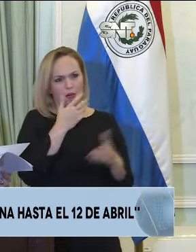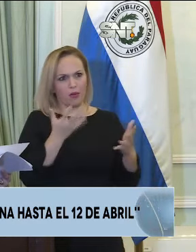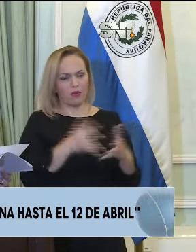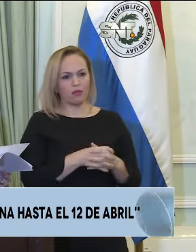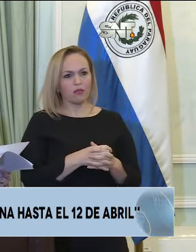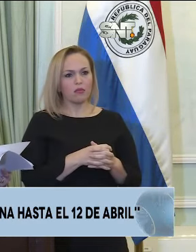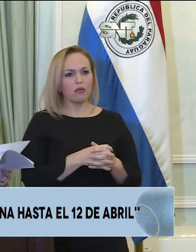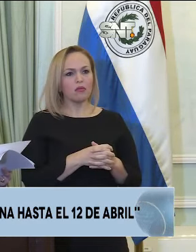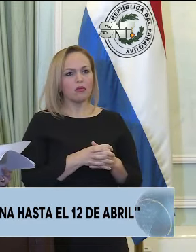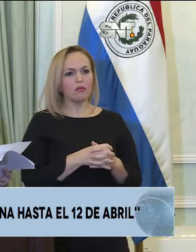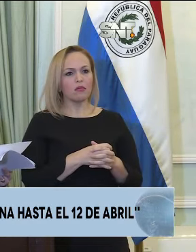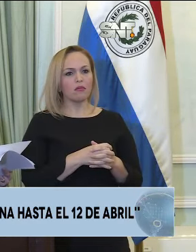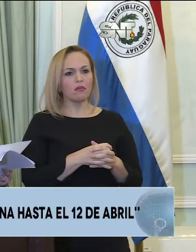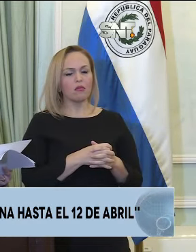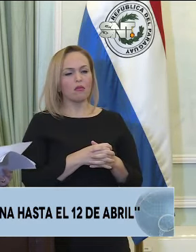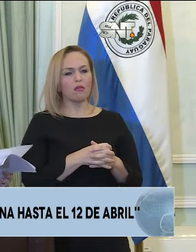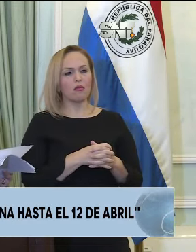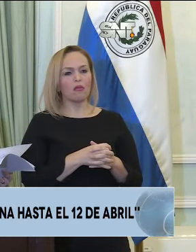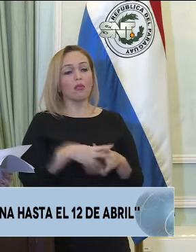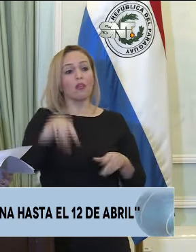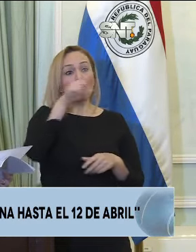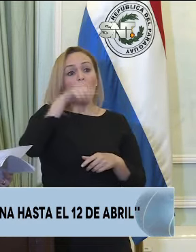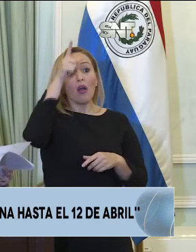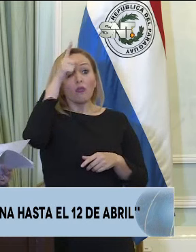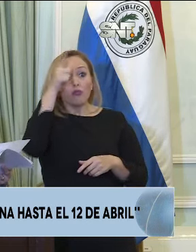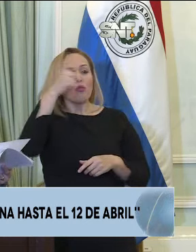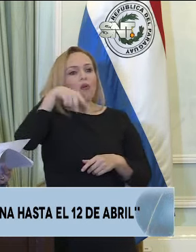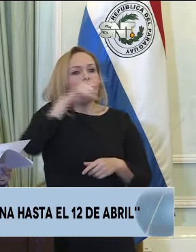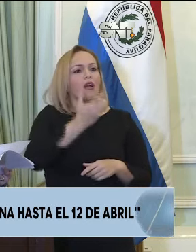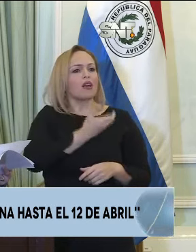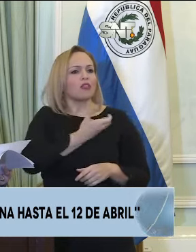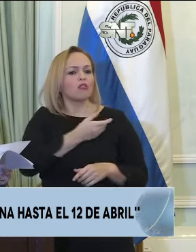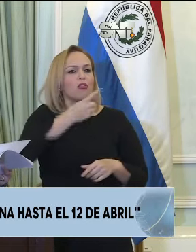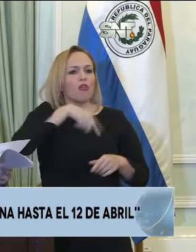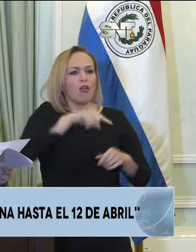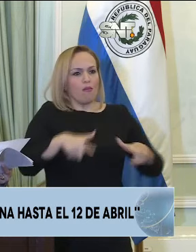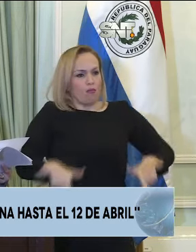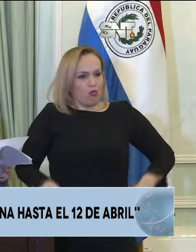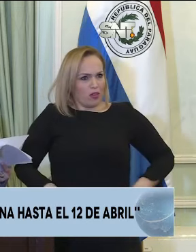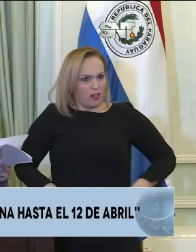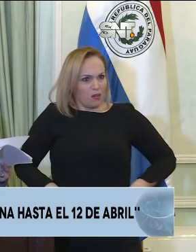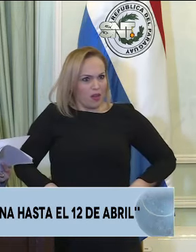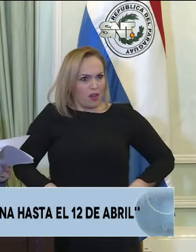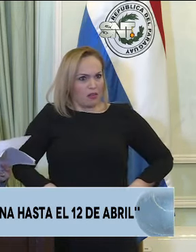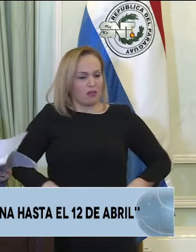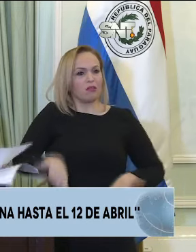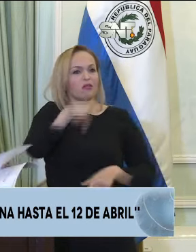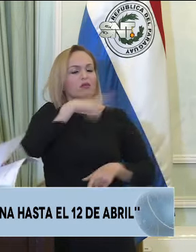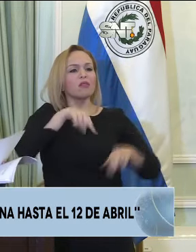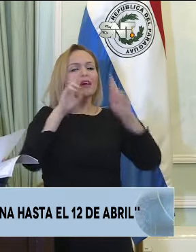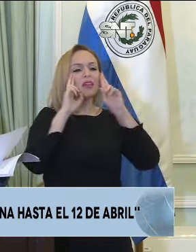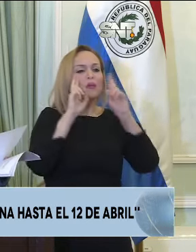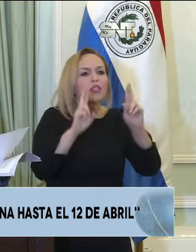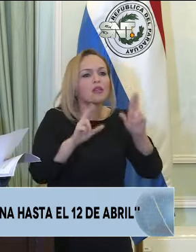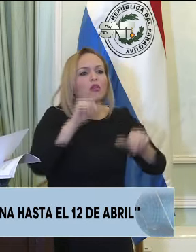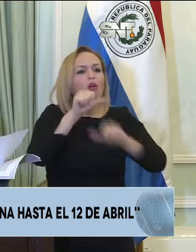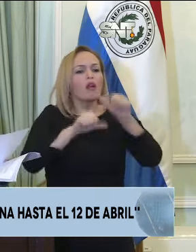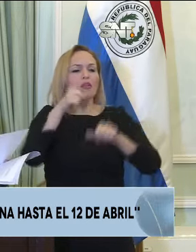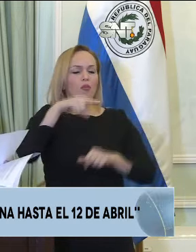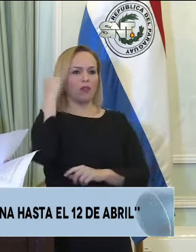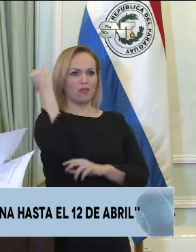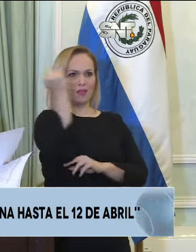restricción de tránsito las autoridades nacionales, departamentales, municipales, diplomáticos y representantes de organismos